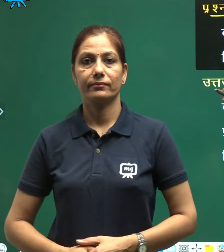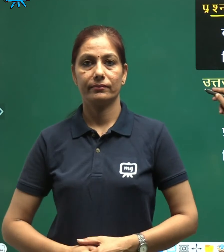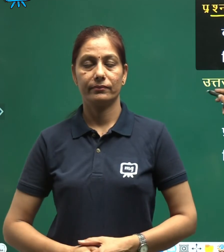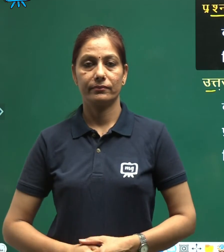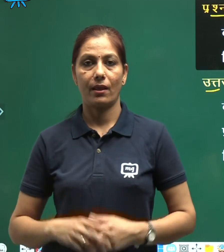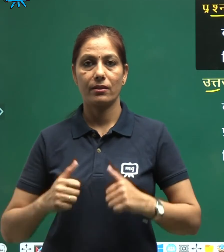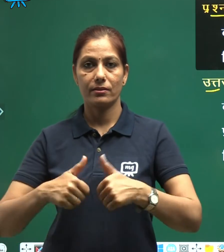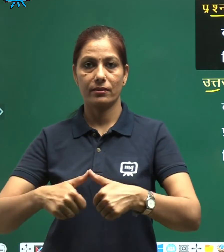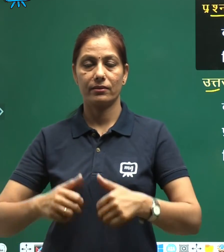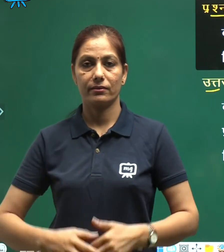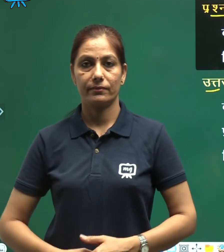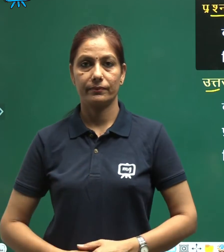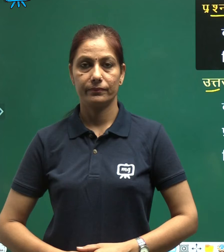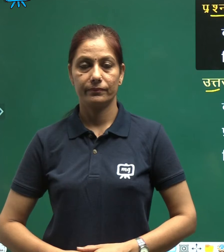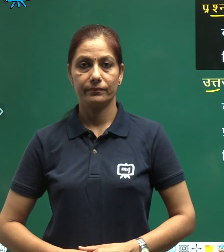उत्तर है,